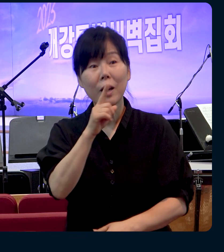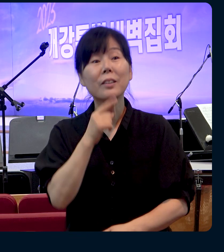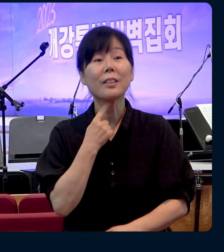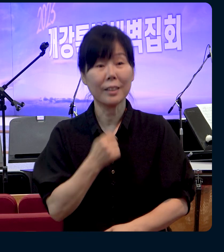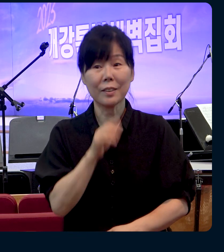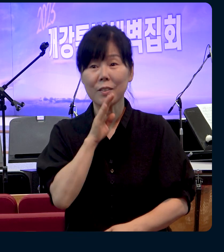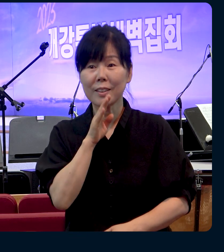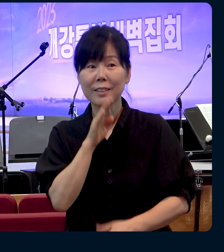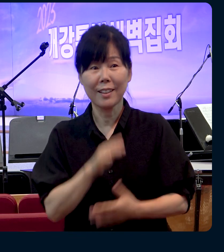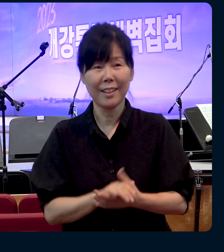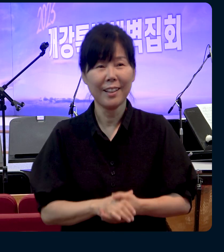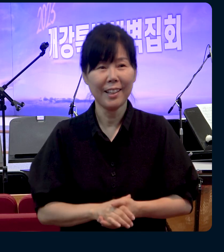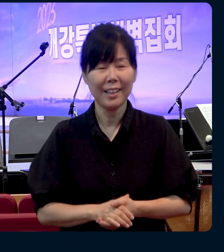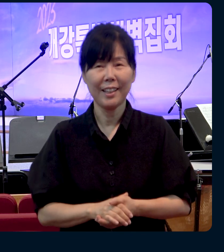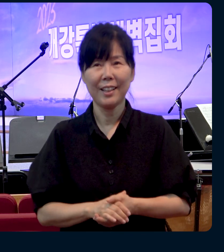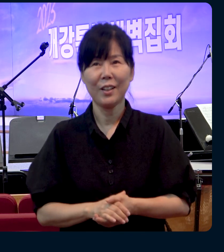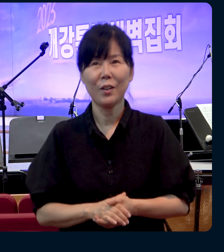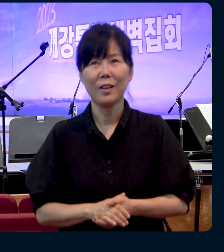그래가지고